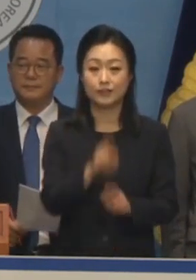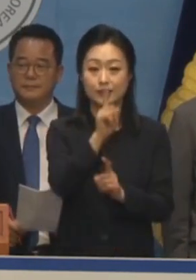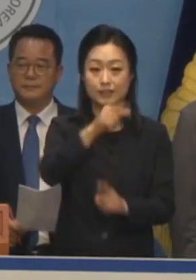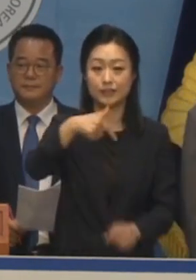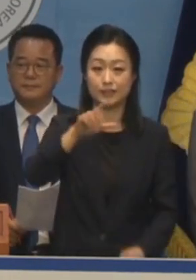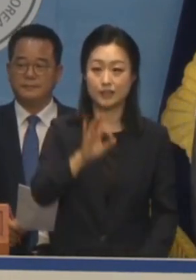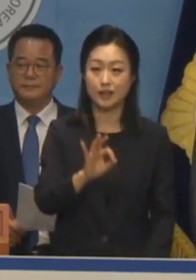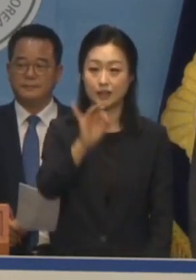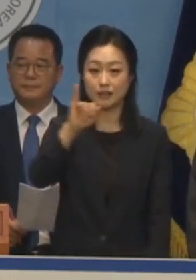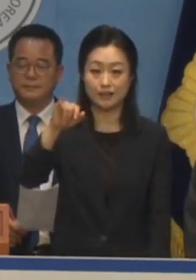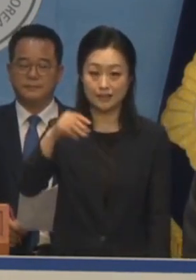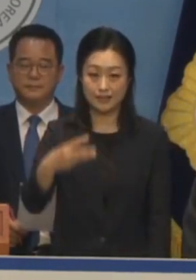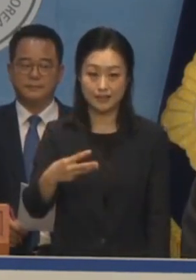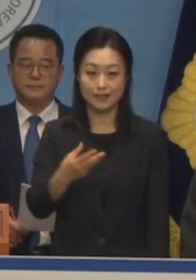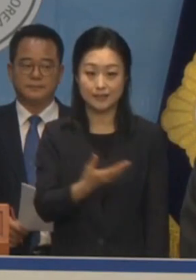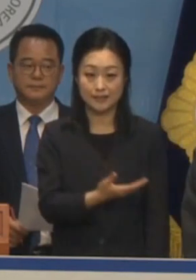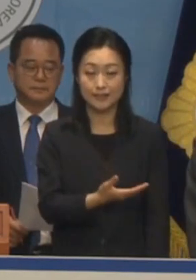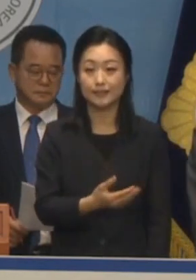이강일 의원님,